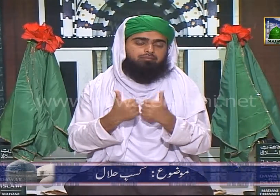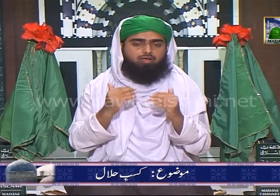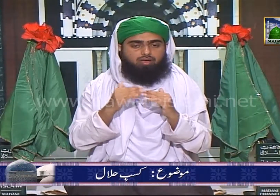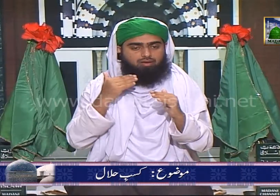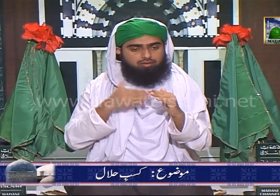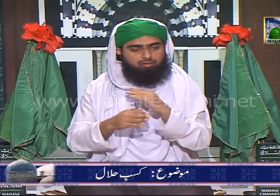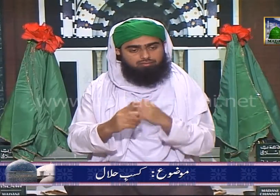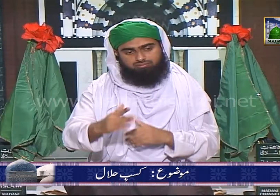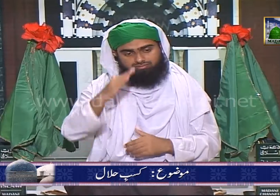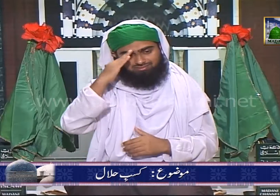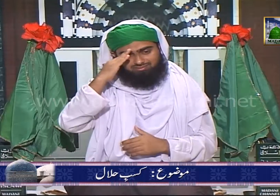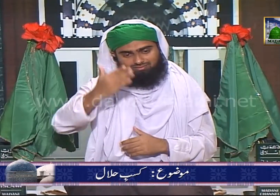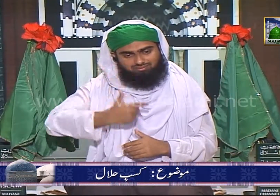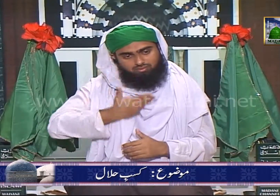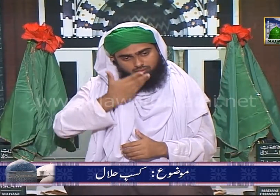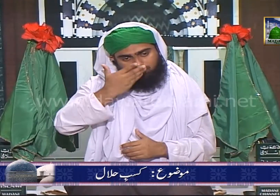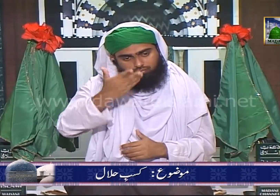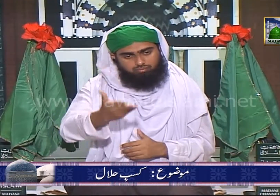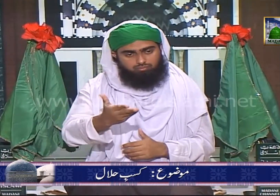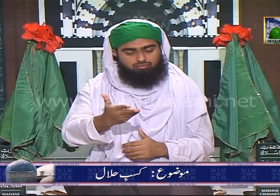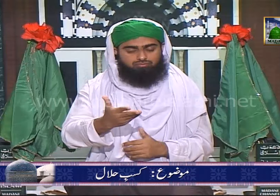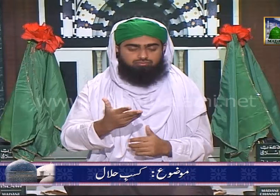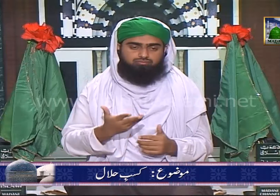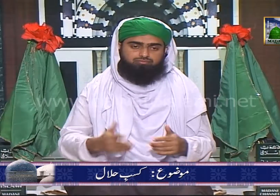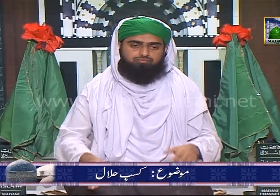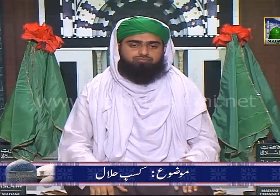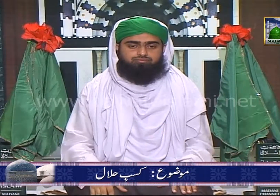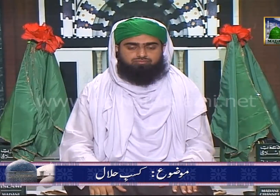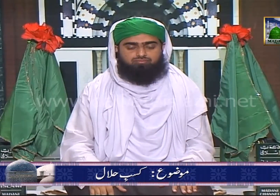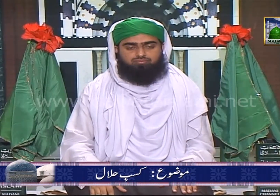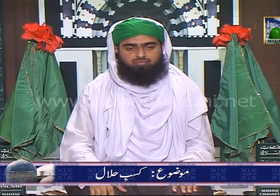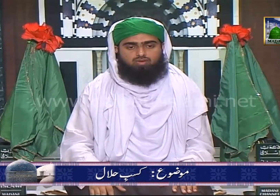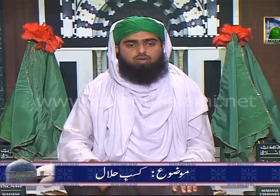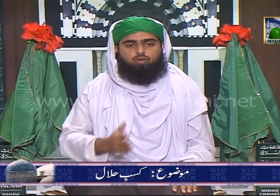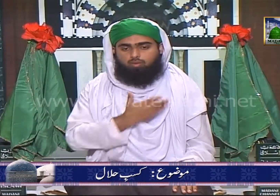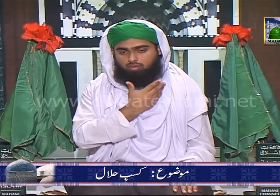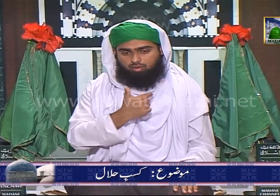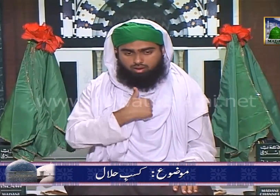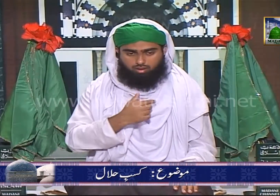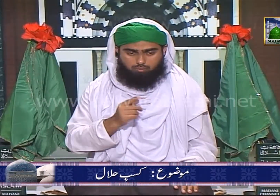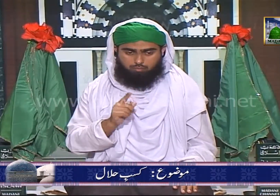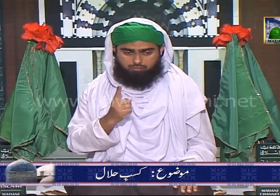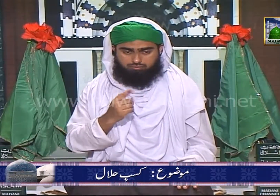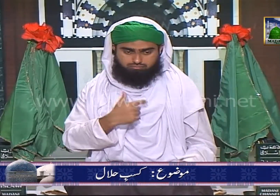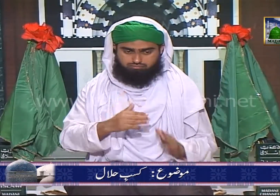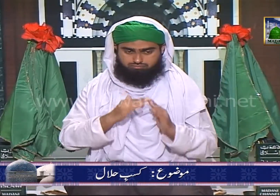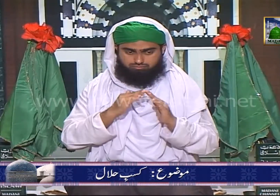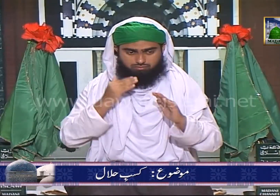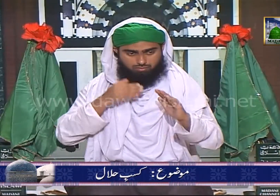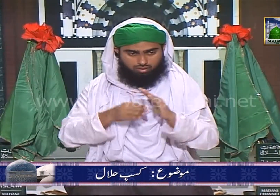پر اے نبی صلی اللہ تعالی علیہ وسلم۔ تو جب بھی گھر میں داخل ہو پہلے گھر والوں کو سلام کرو، پھر سرکار مدینہ صلی اللہ تعالی